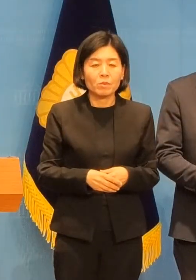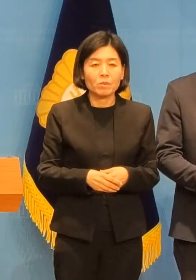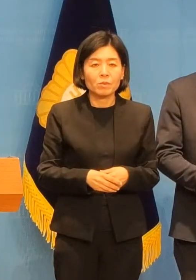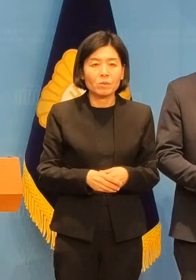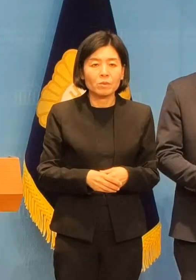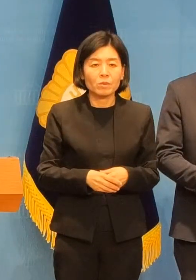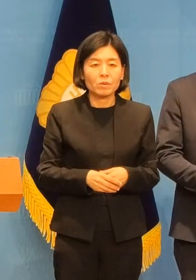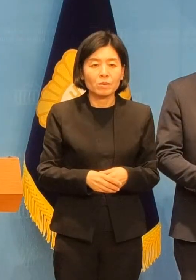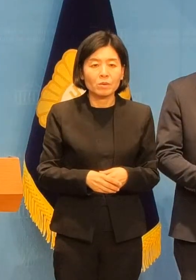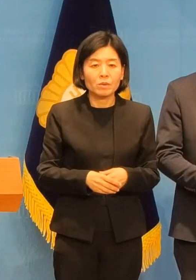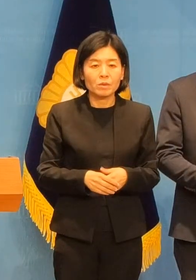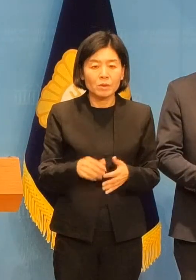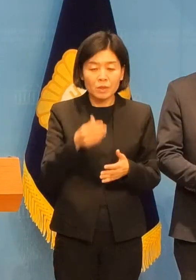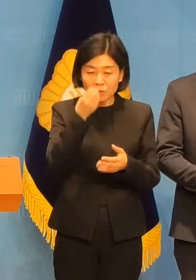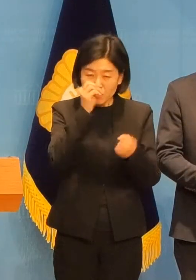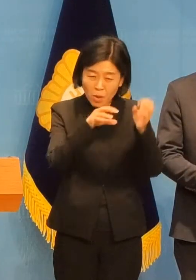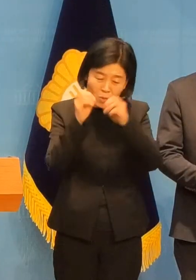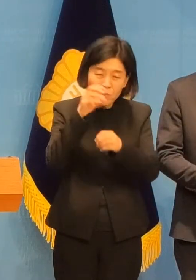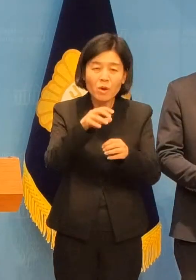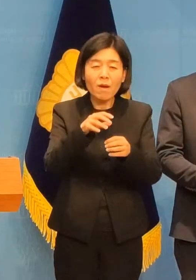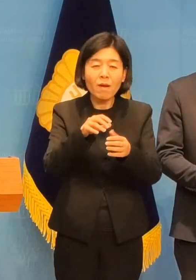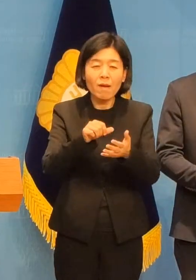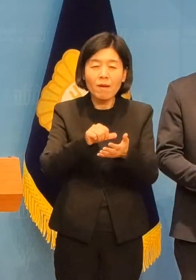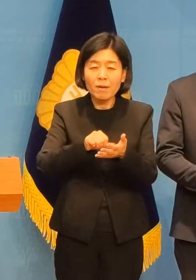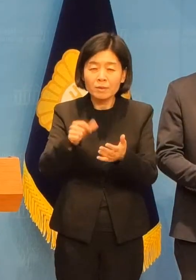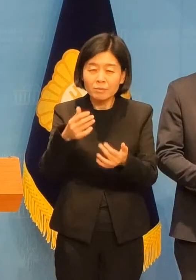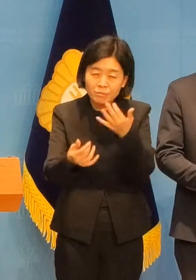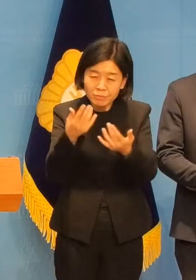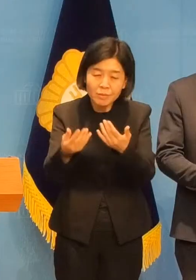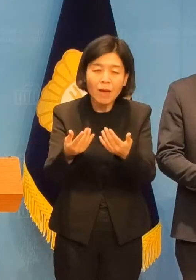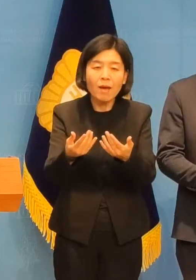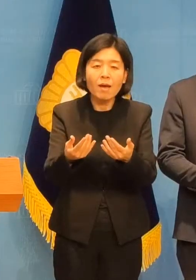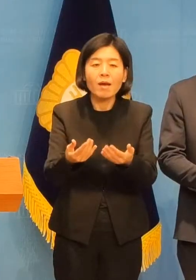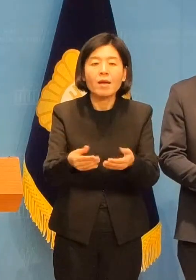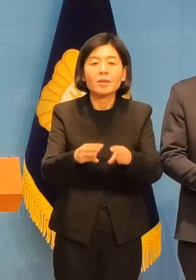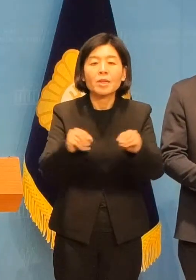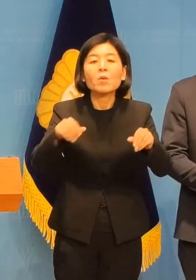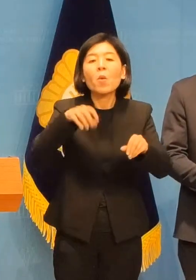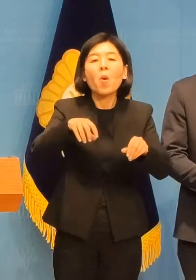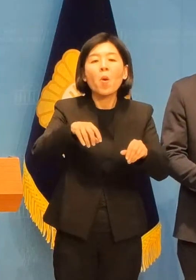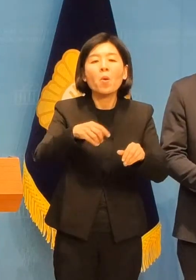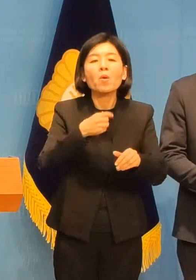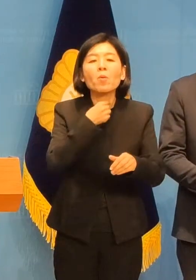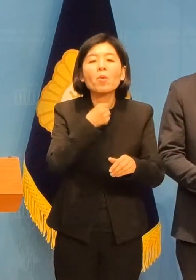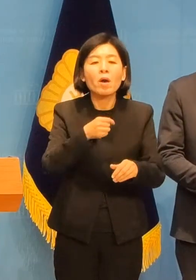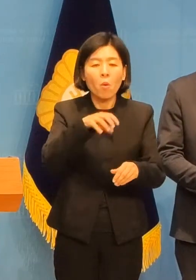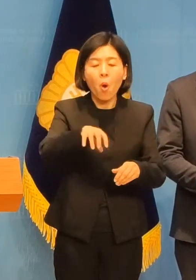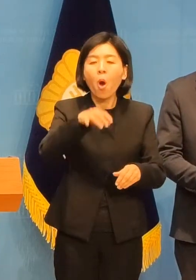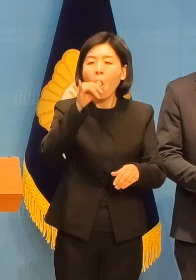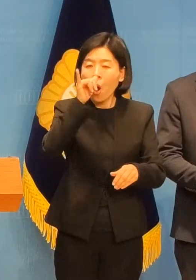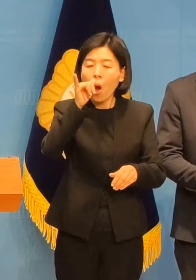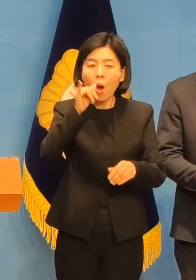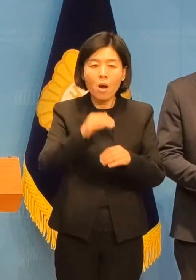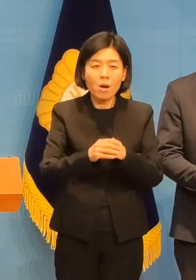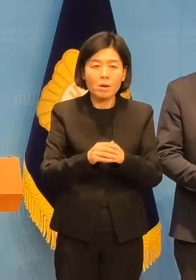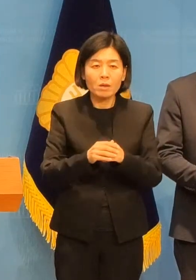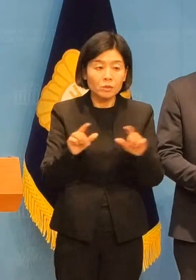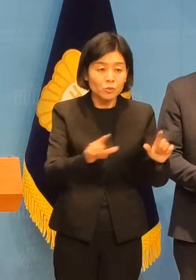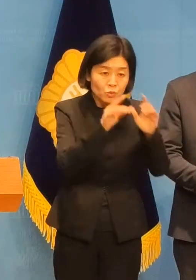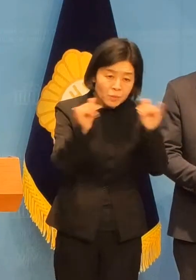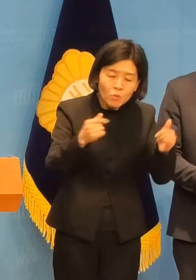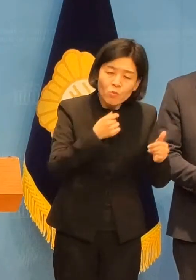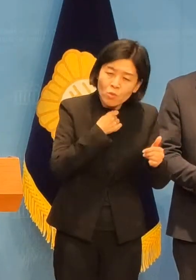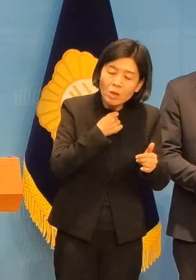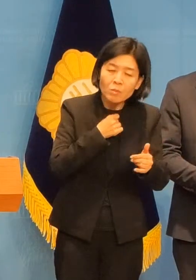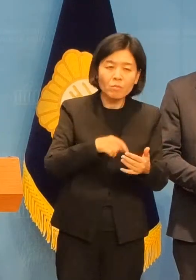서구 내 자원센터 유치를 희망하는 지역이 있는 것으로 알려져 있습니다. 주민 수용성이 있는 지역을 우선적으로 검토하는